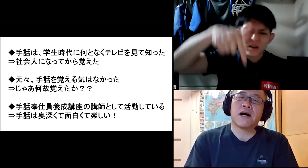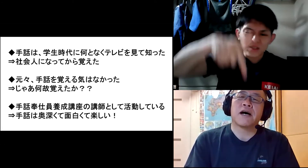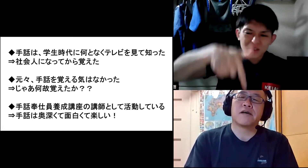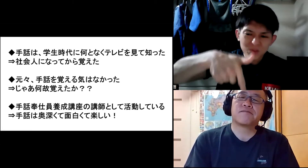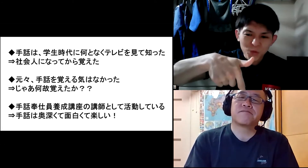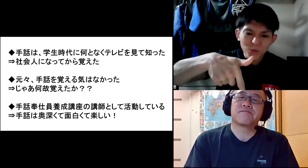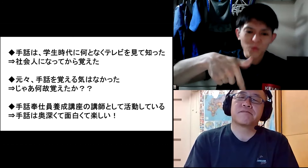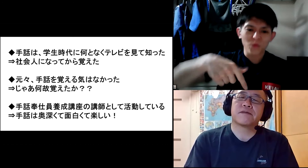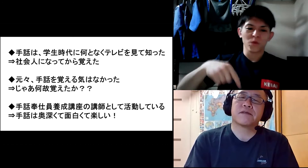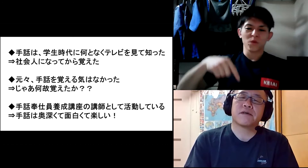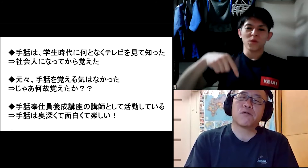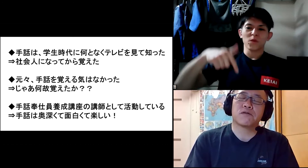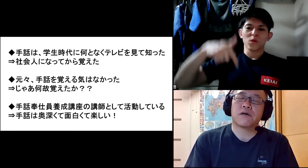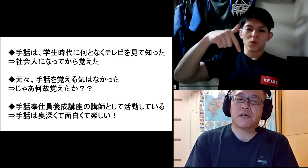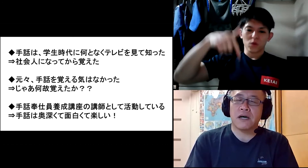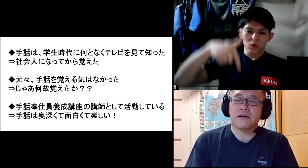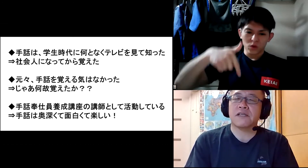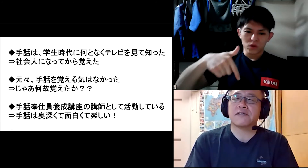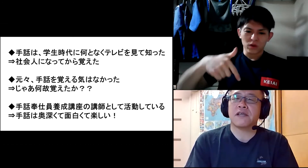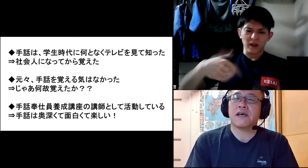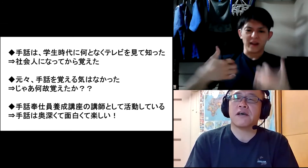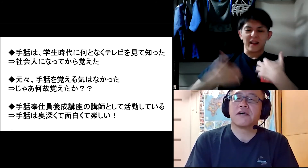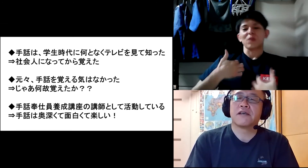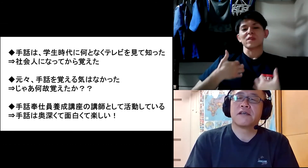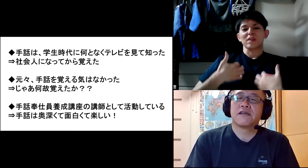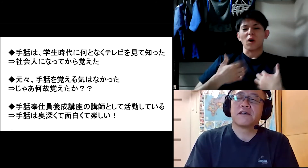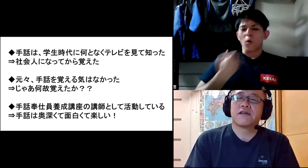手話は奥が深くてですね、